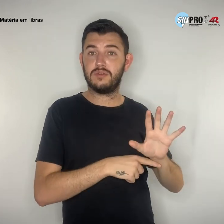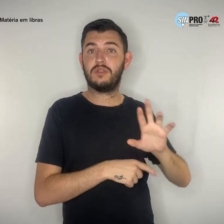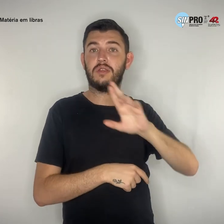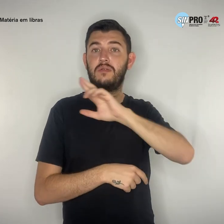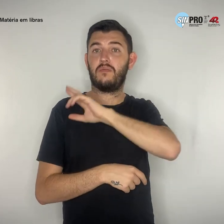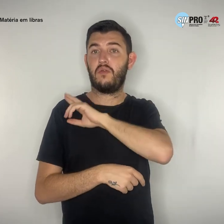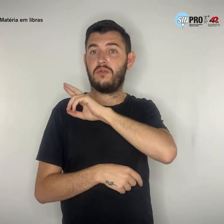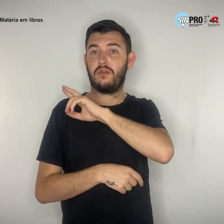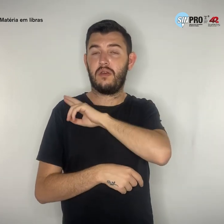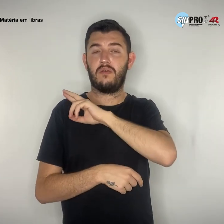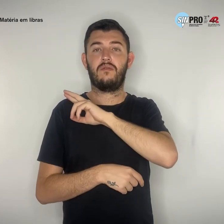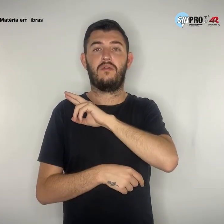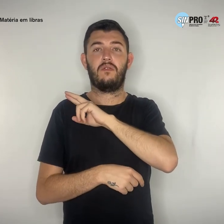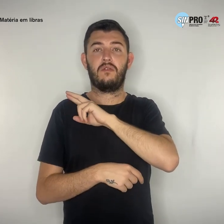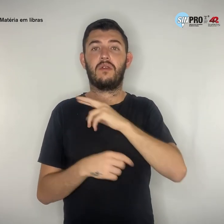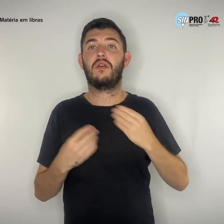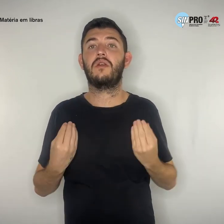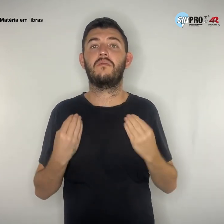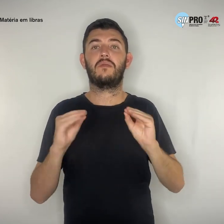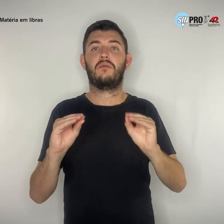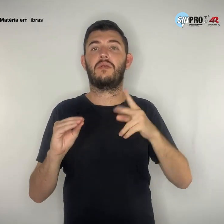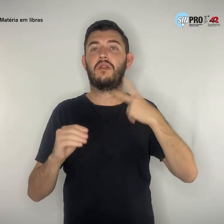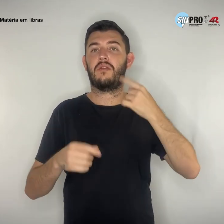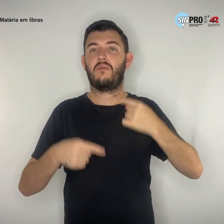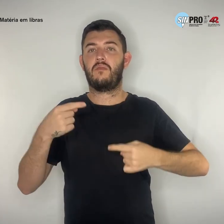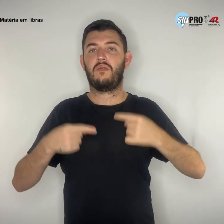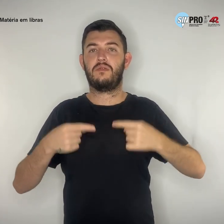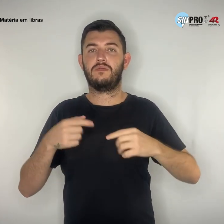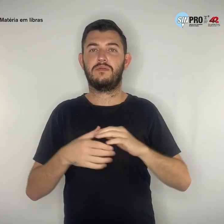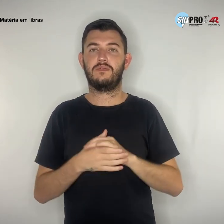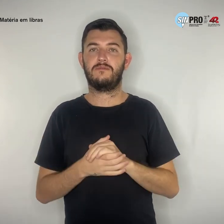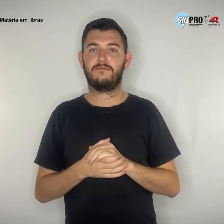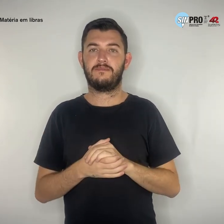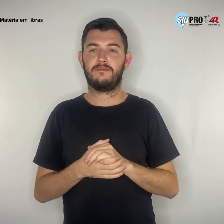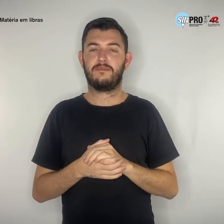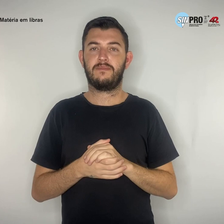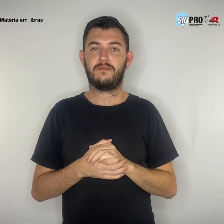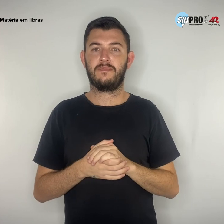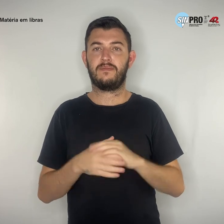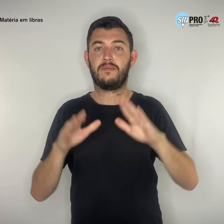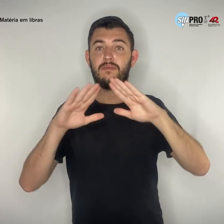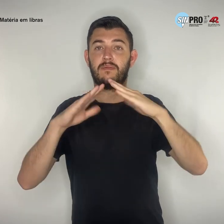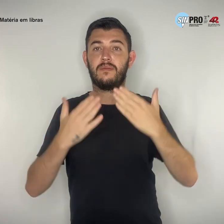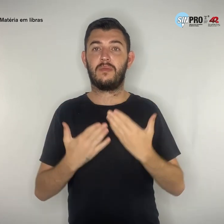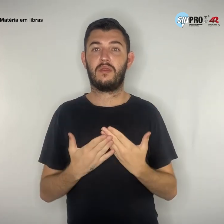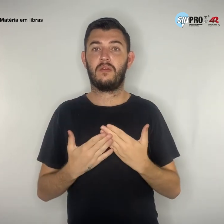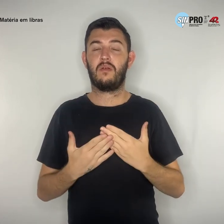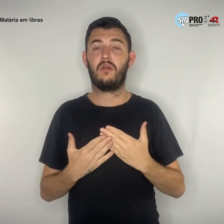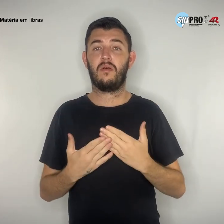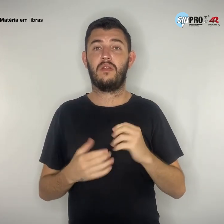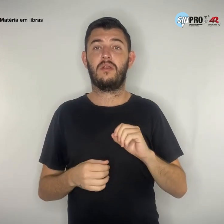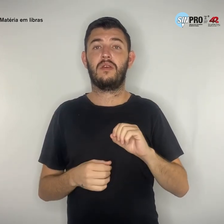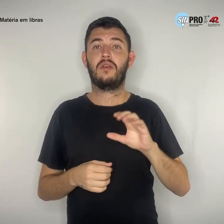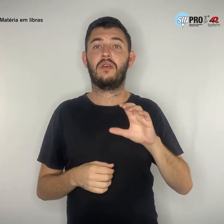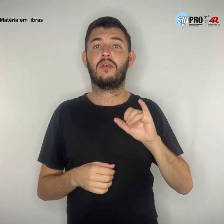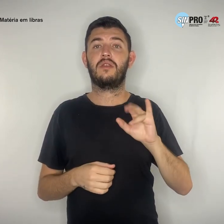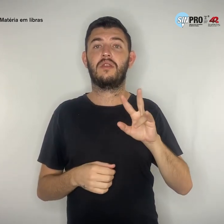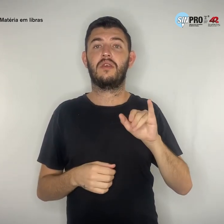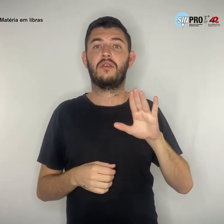pela implementação dessa política. Escolas cívico-militares. Com relação